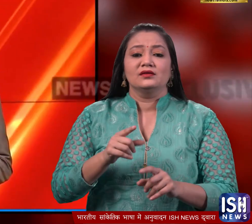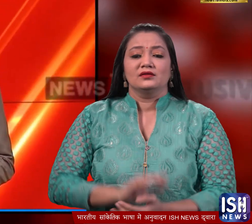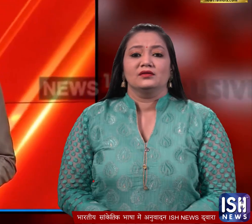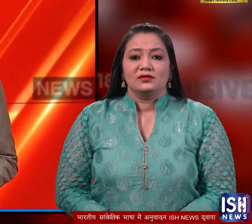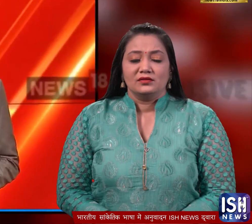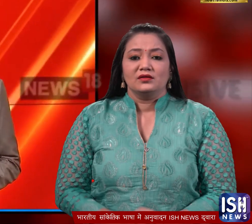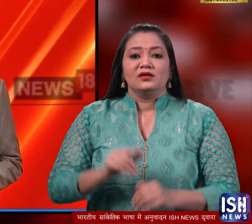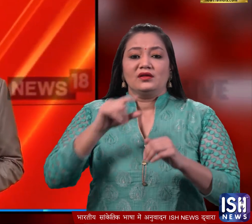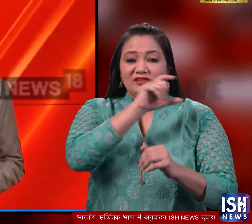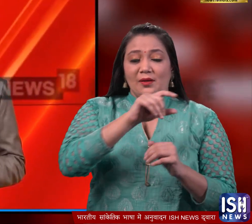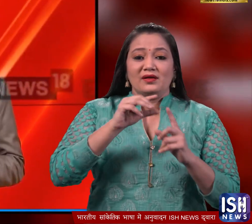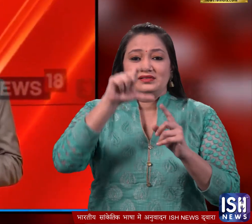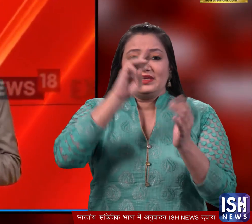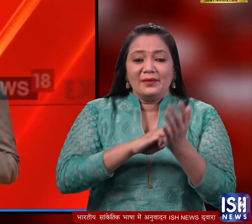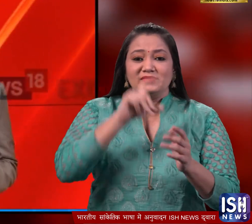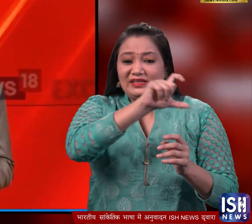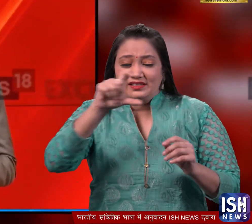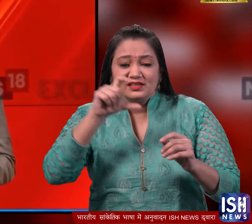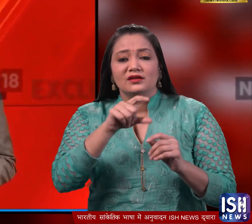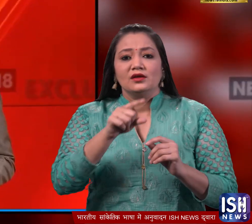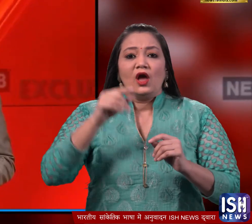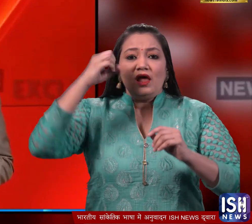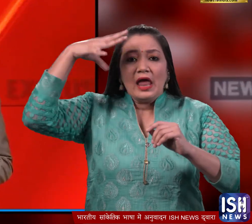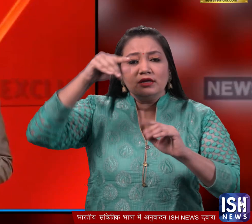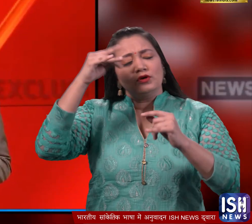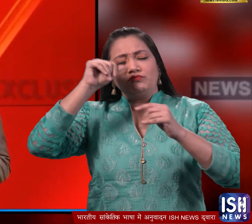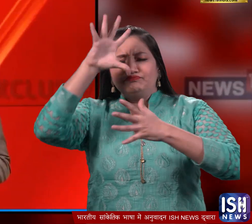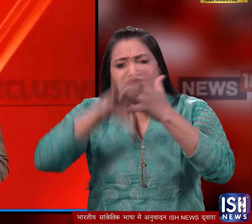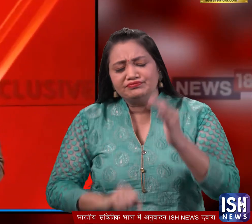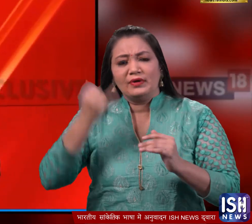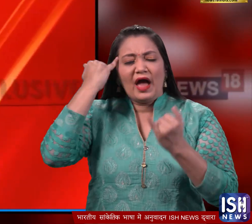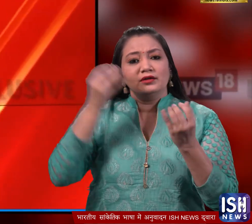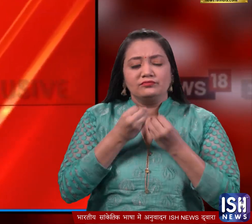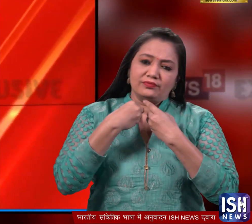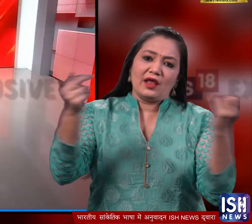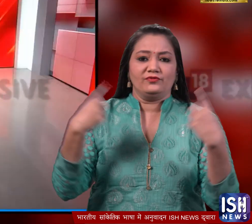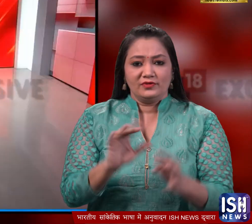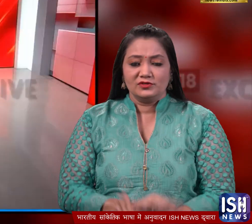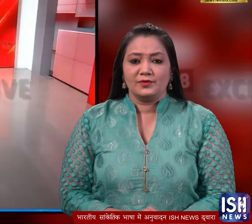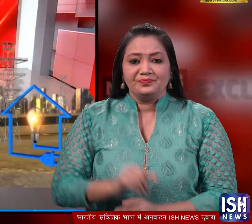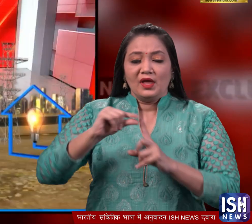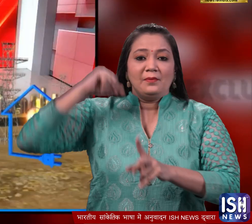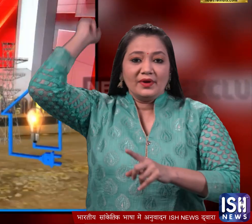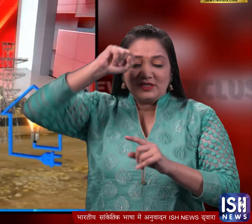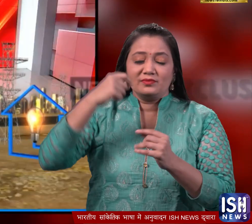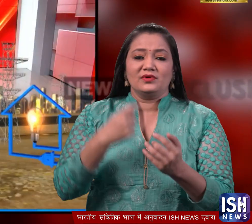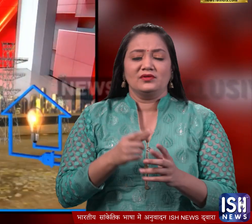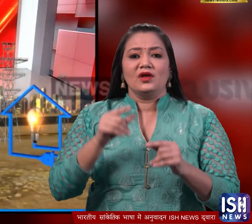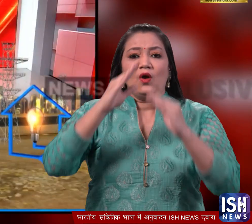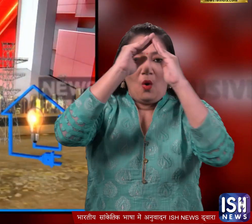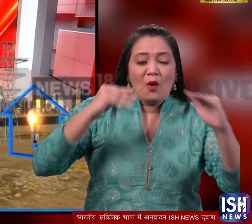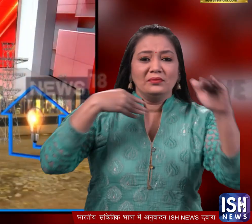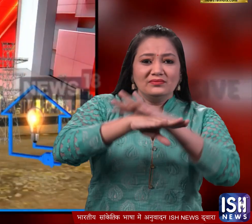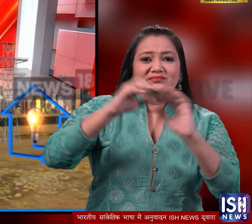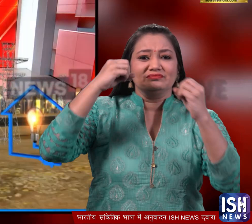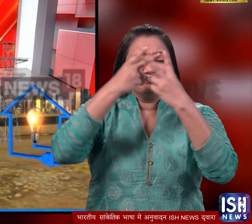पहले मुख्यमंत्री चरणजीत सिंह चन्नी ने बिजली की दरों पर बड़ा ऐलान किया। न्यूज़ 18 के चमन पलानिया की रिपोर्ट है कि पंजाब सरकार ने घरेलू